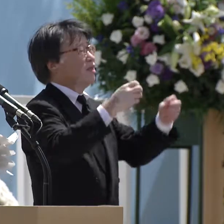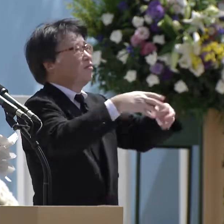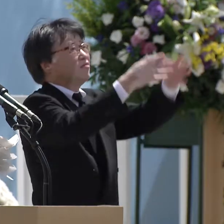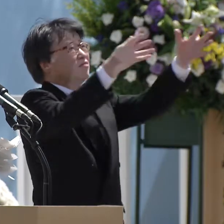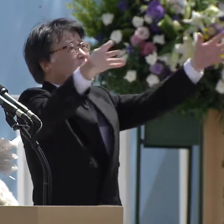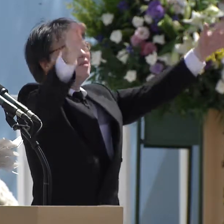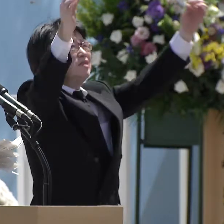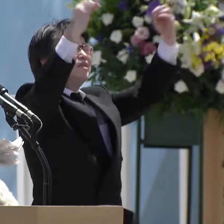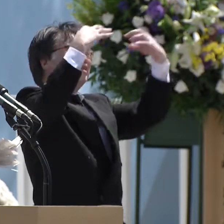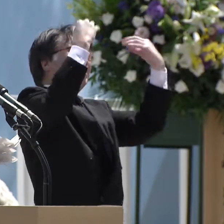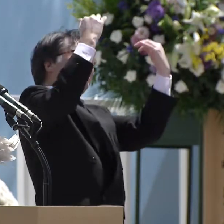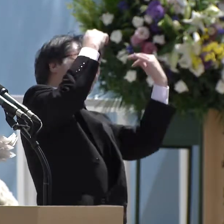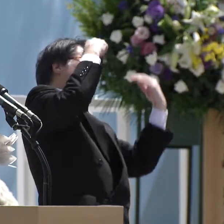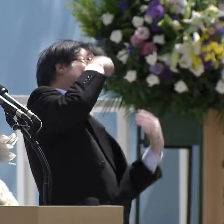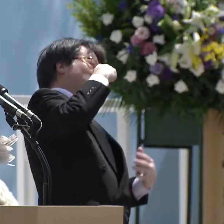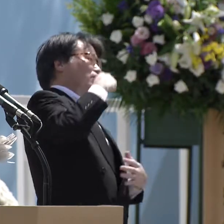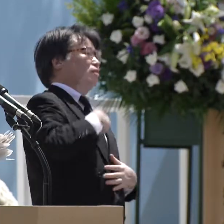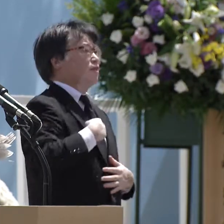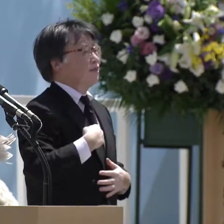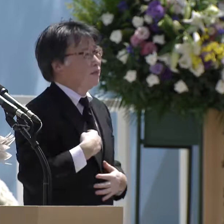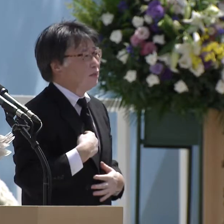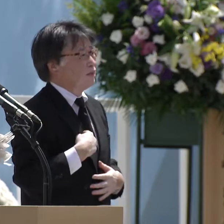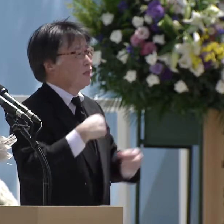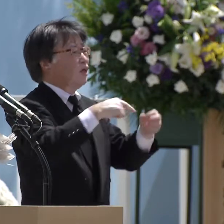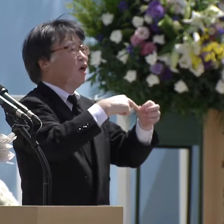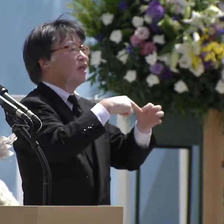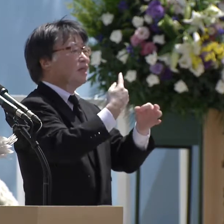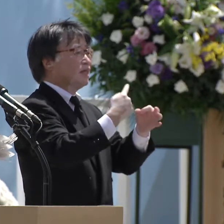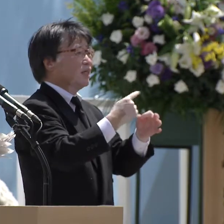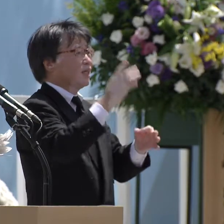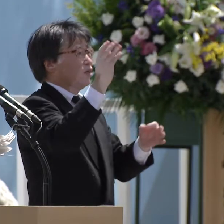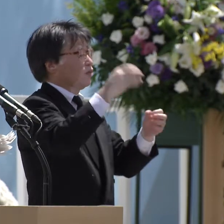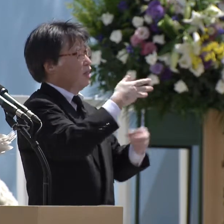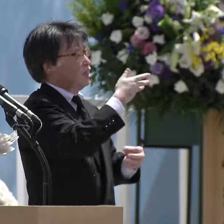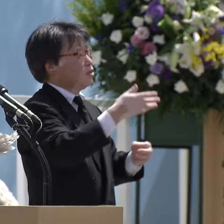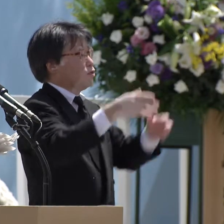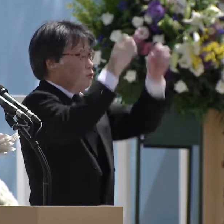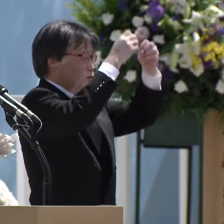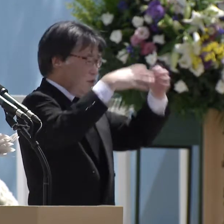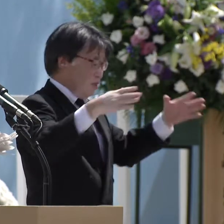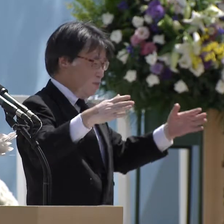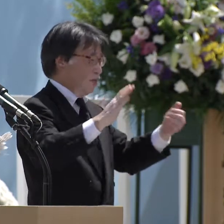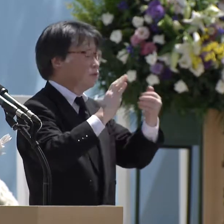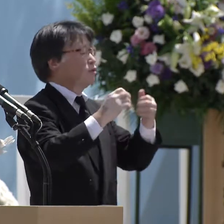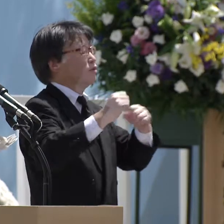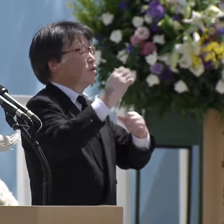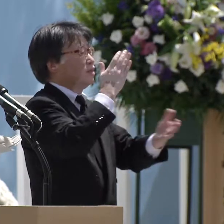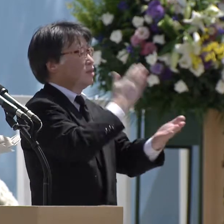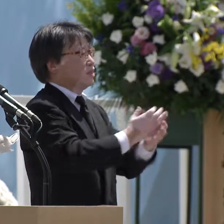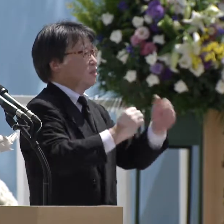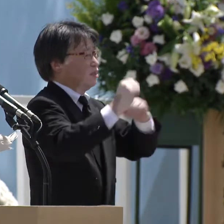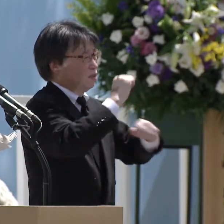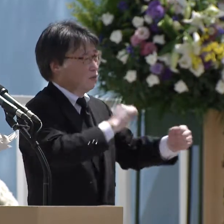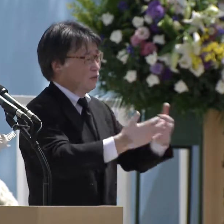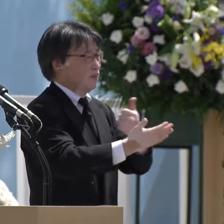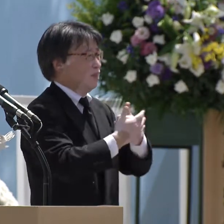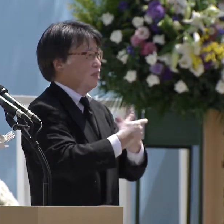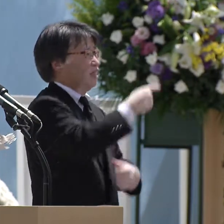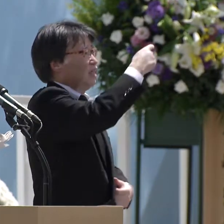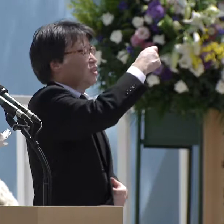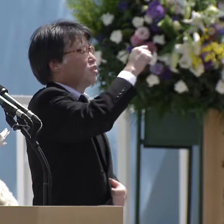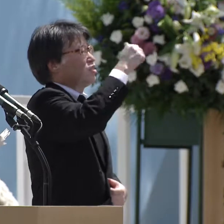端を発し、全国に広がった原水爆禁止運動に励まされて、1956年